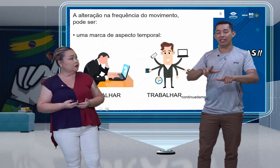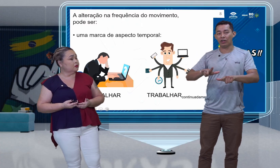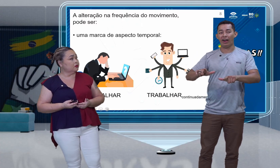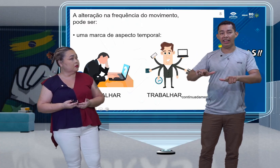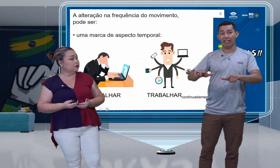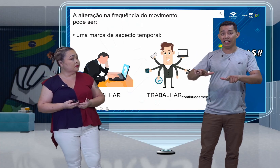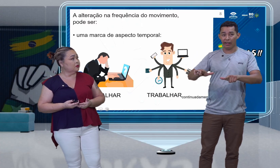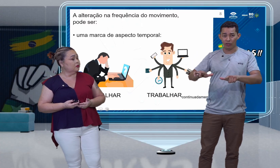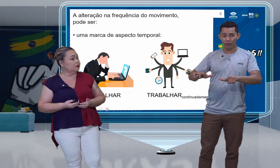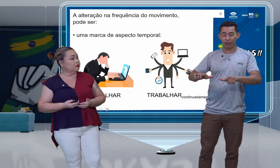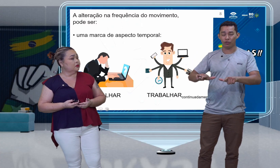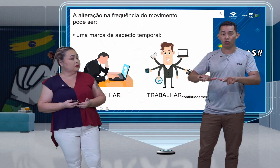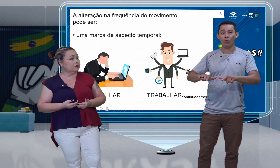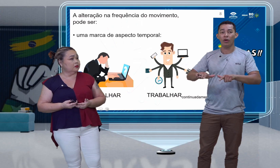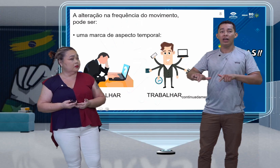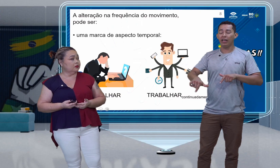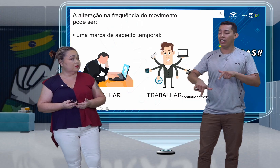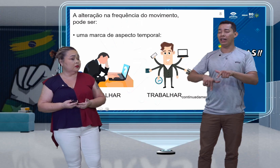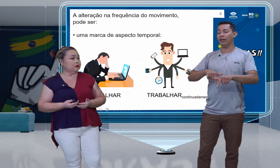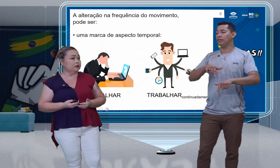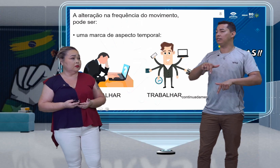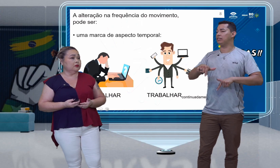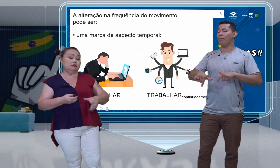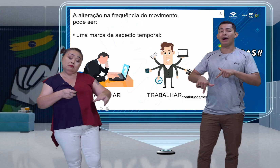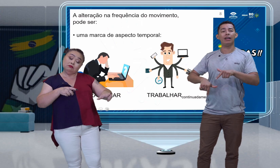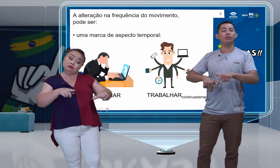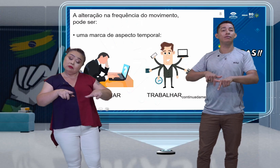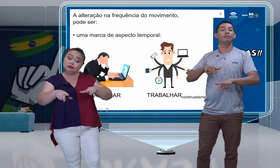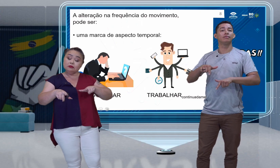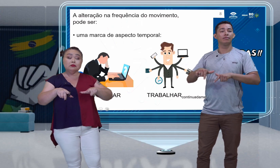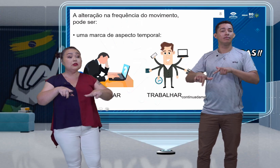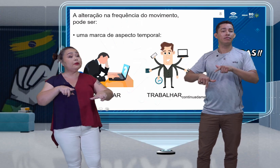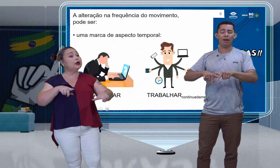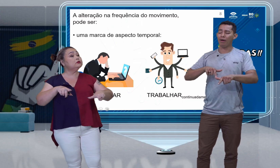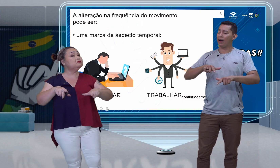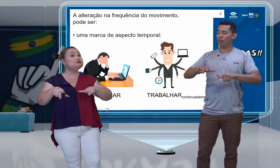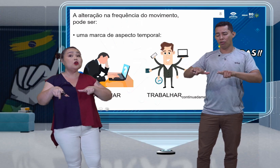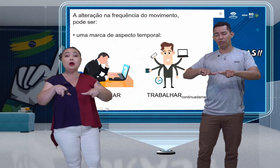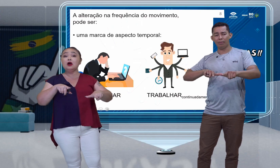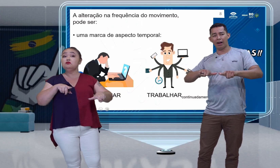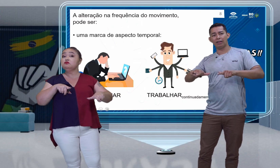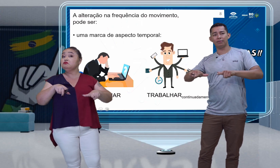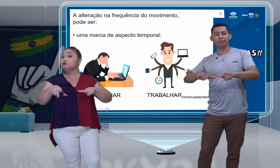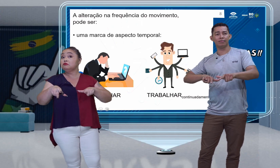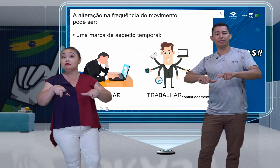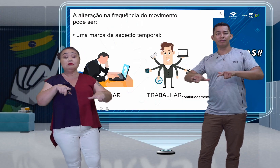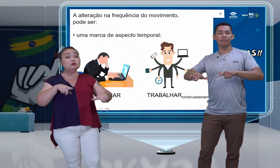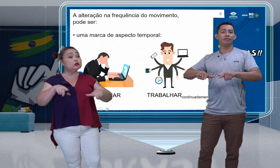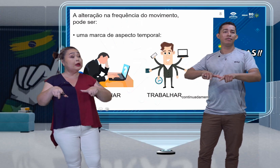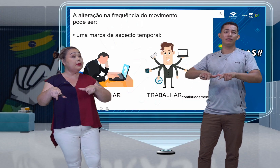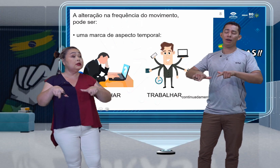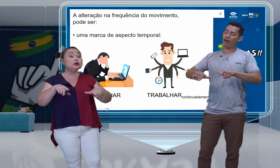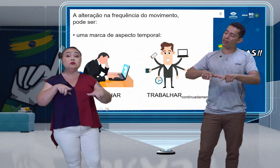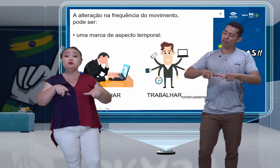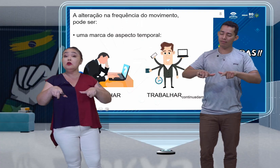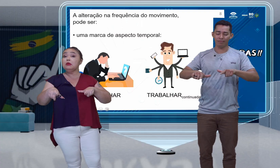articulação ainda neutro, à frente do corpo, e eu trabalho. Trabalho. Tô trabalhando